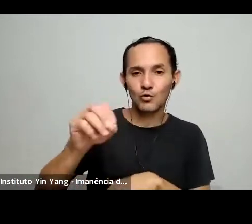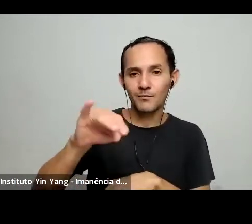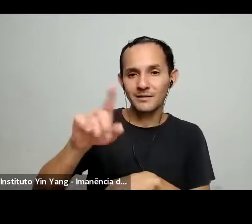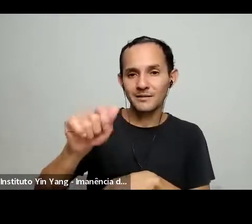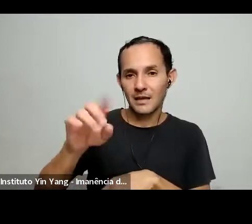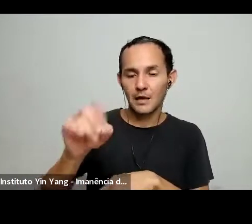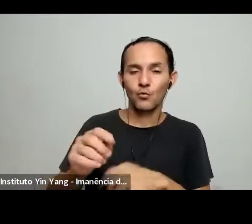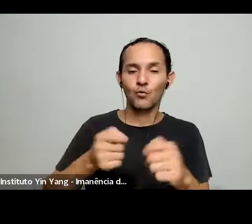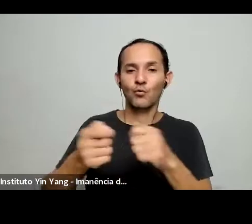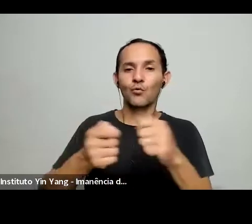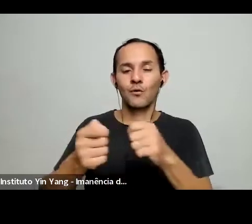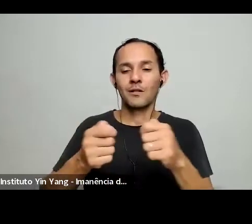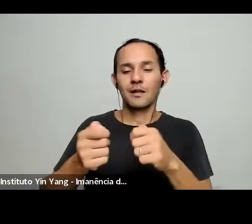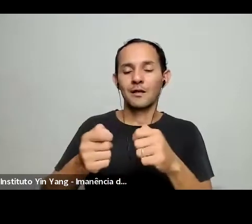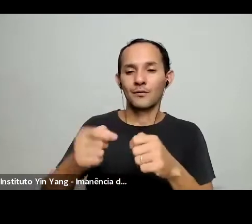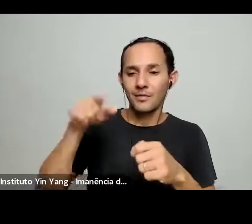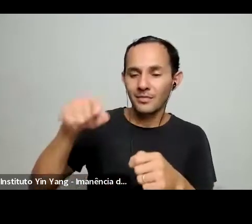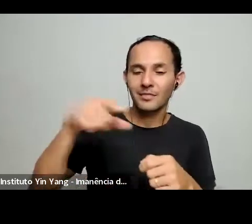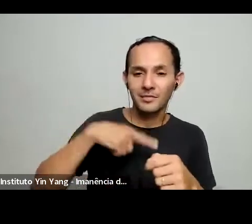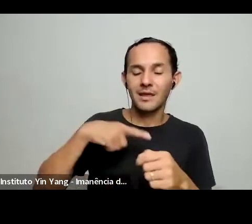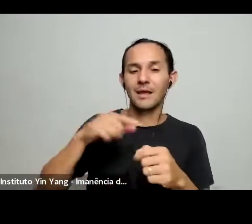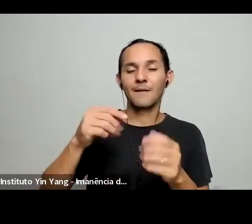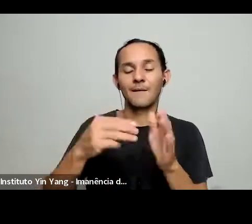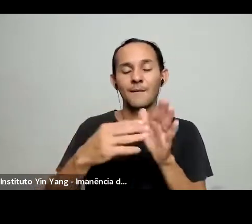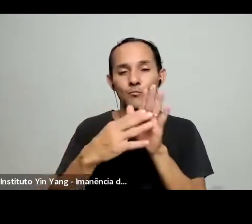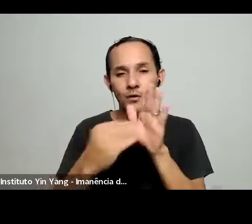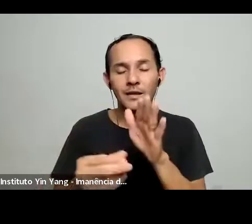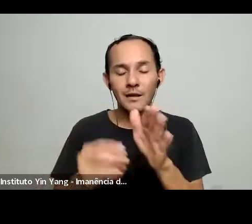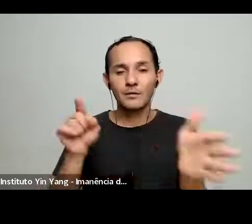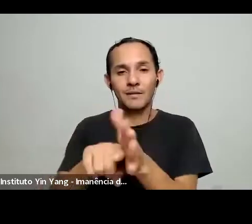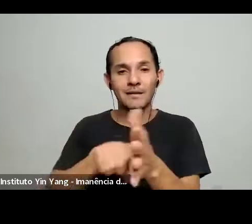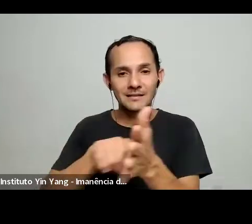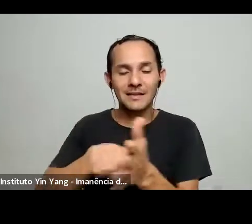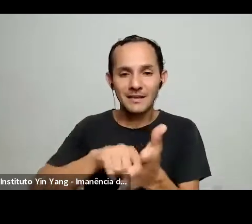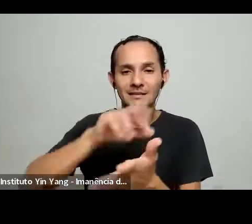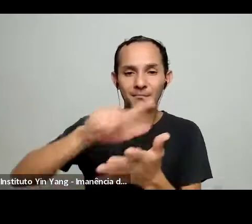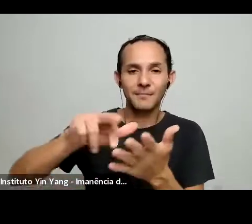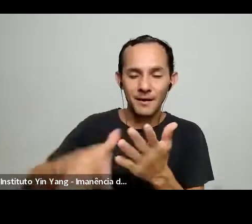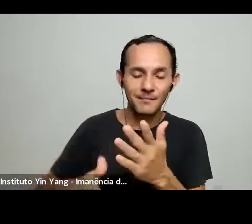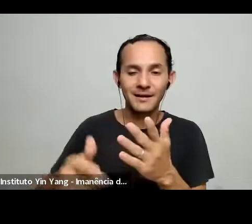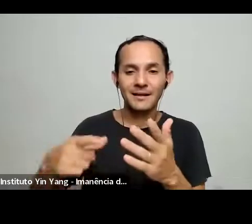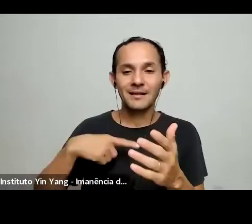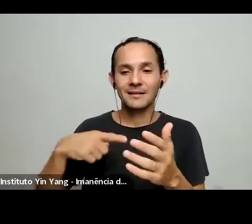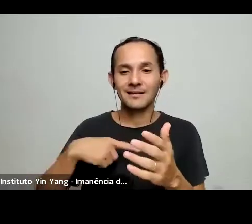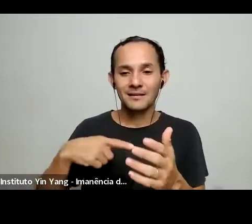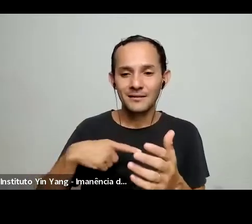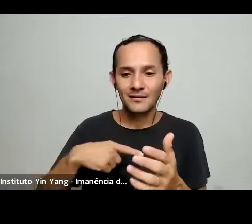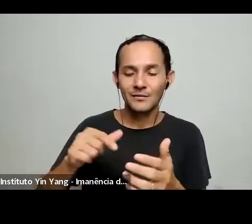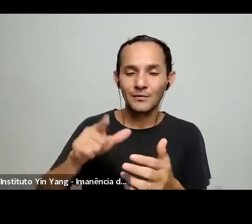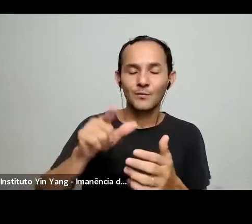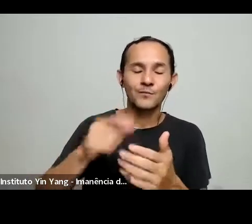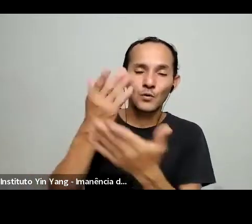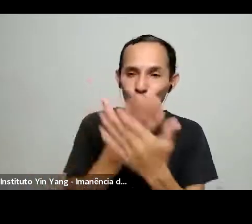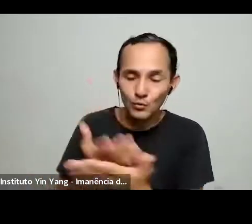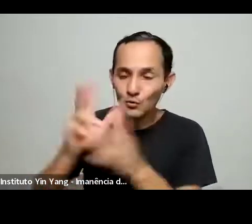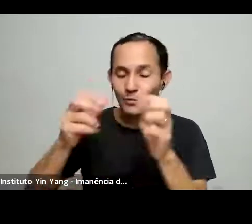né? Tem modelos de pesquisa como ensaio pragmático, como N of One, como estudos de vida